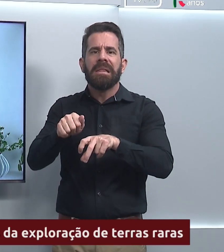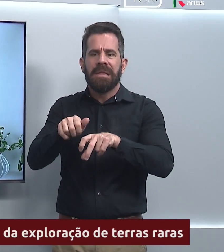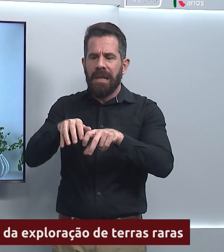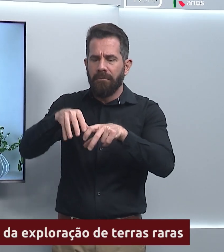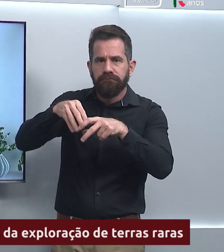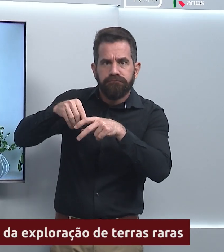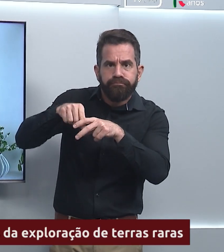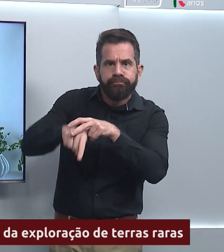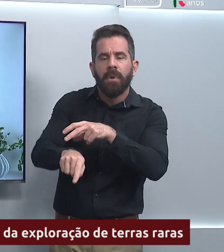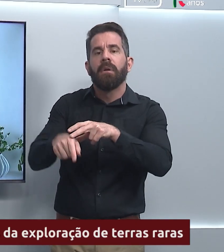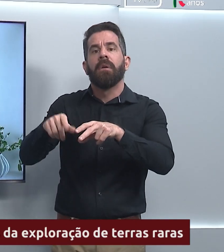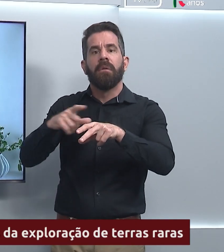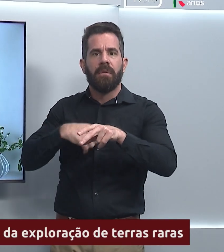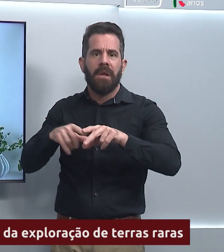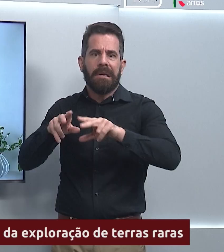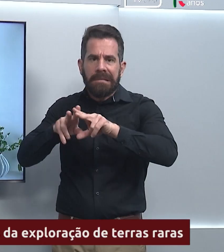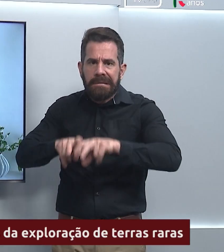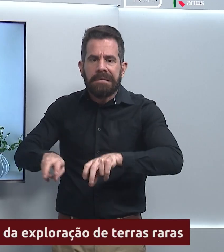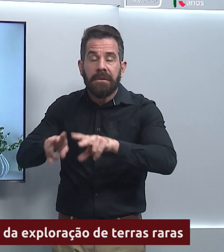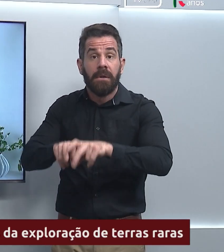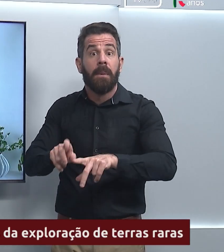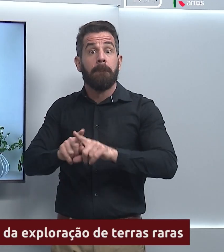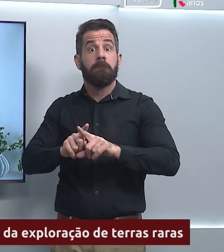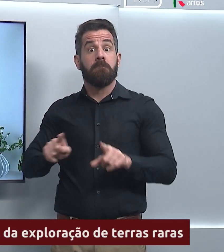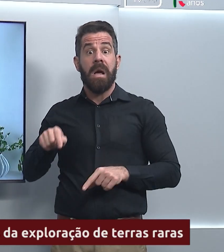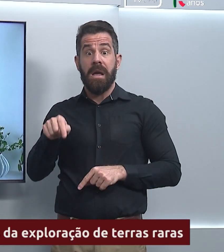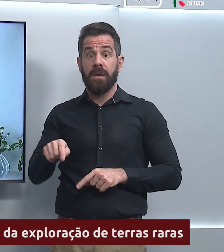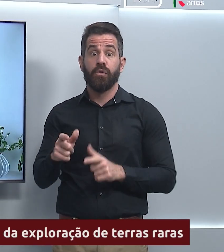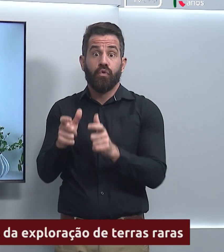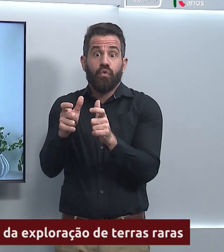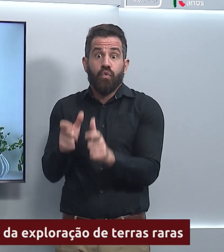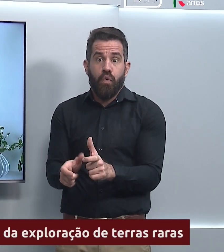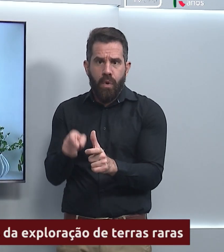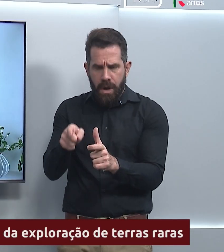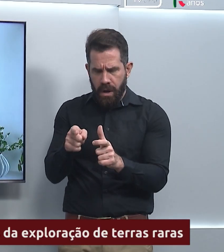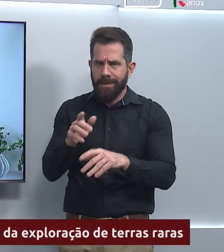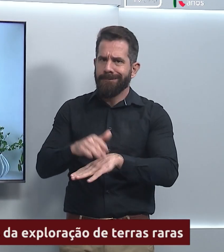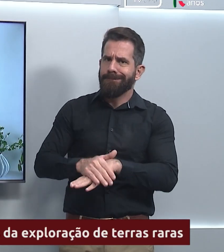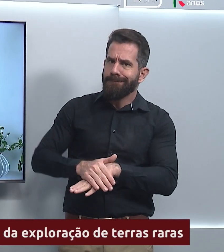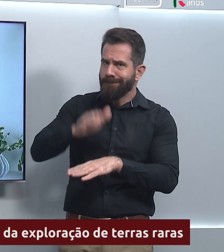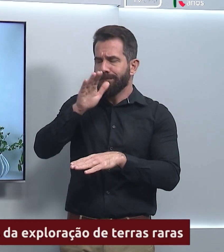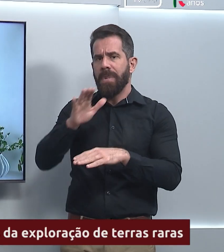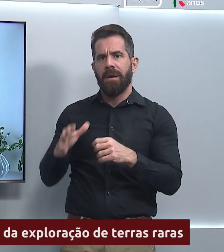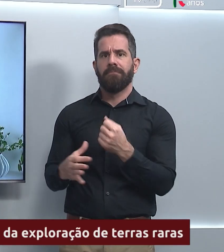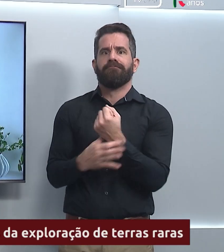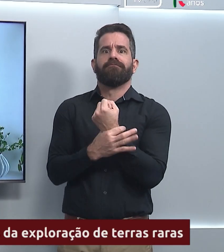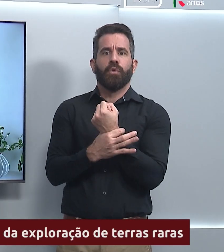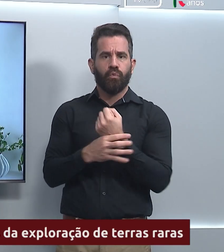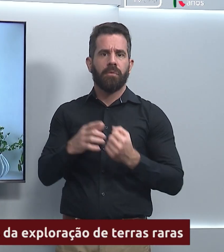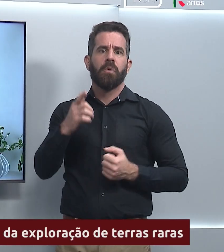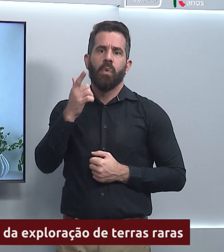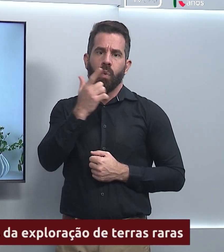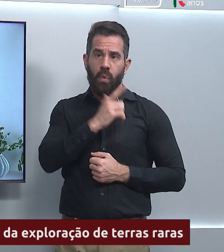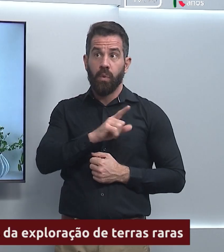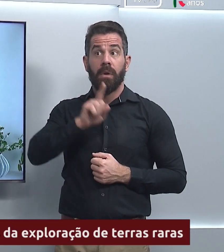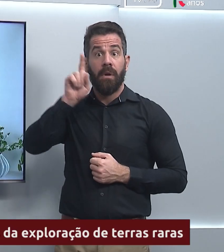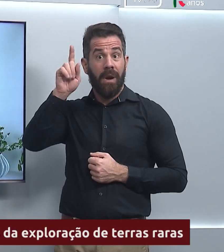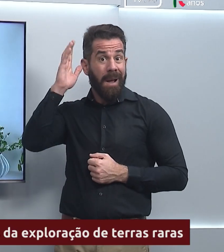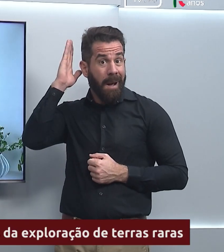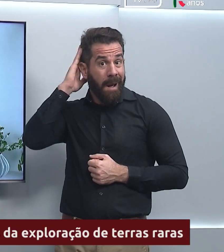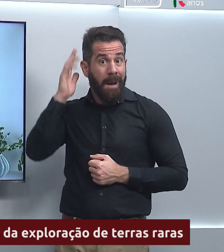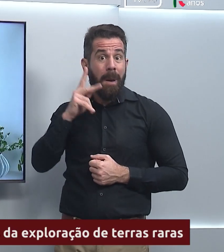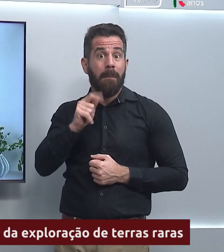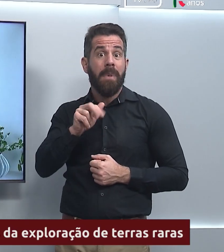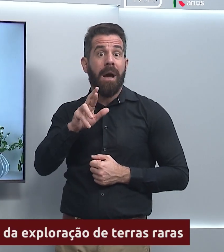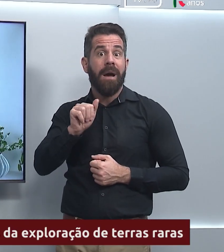que é de proteção ambiental da Vale, é a maior reserva de proteção ambiental do Pará. Isso é muito importante que a gente tenha essa noção, né?